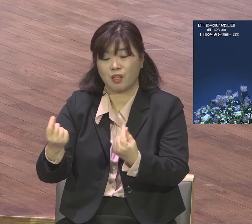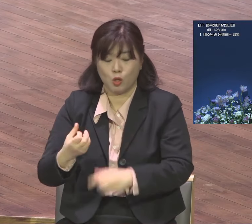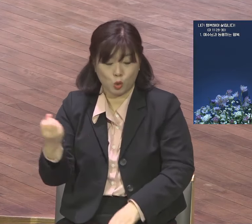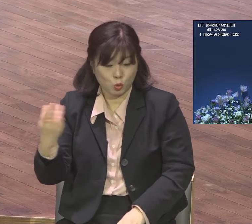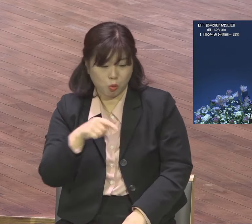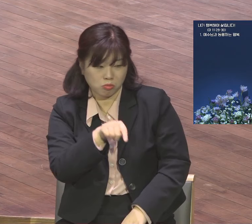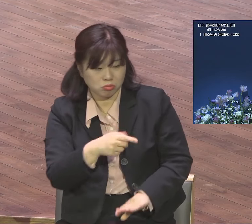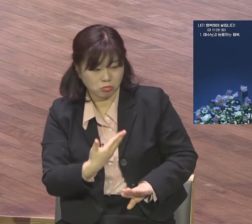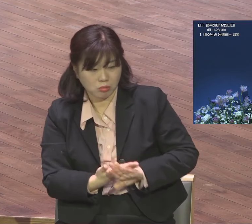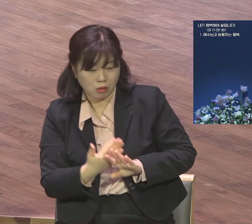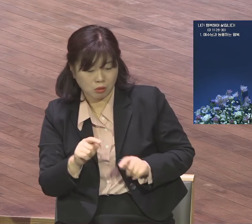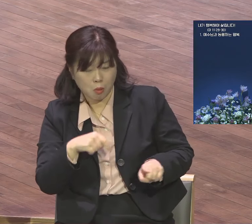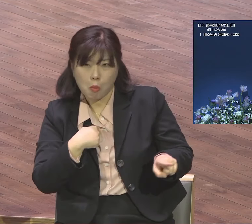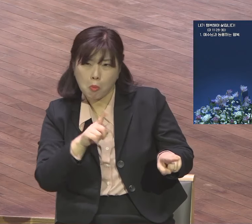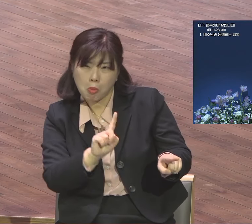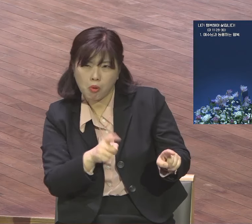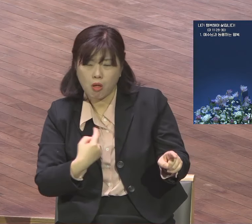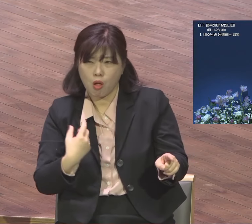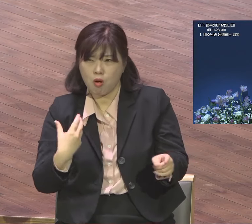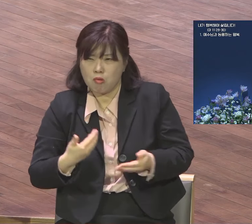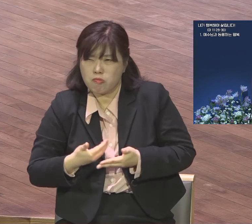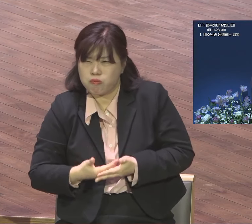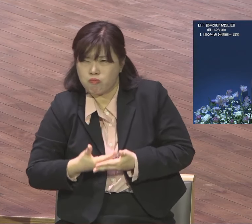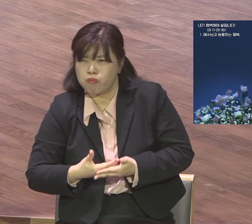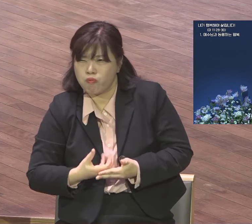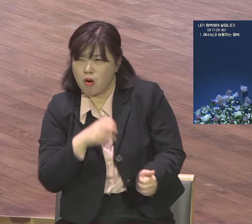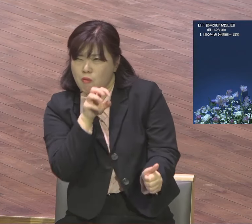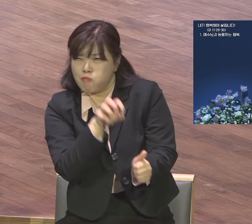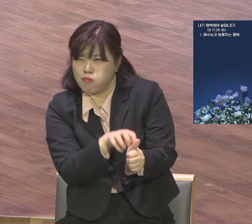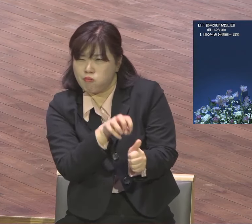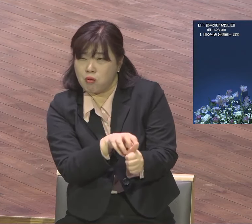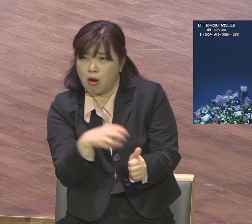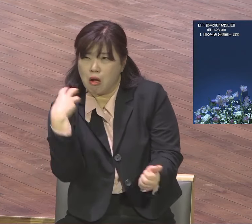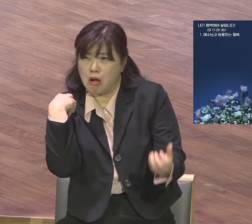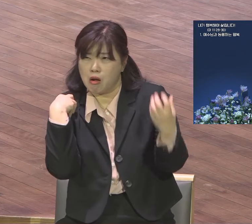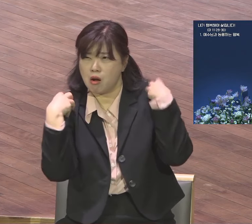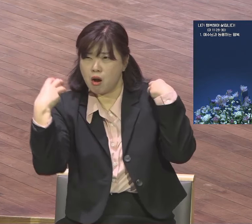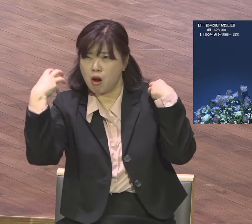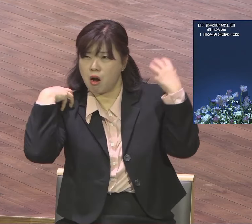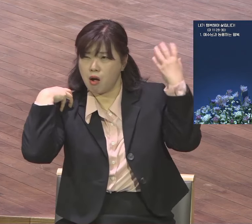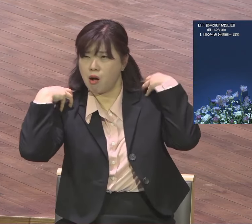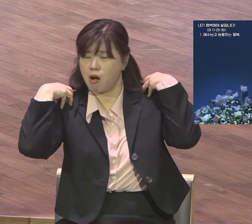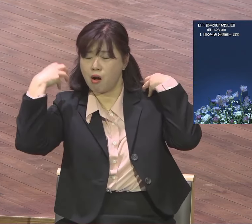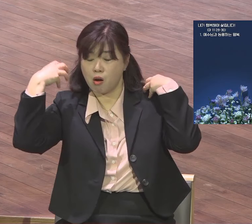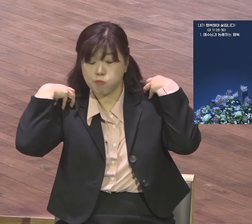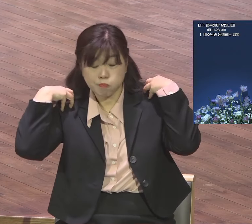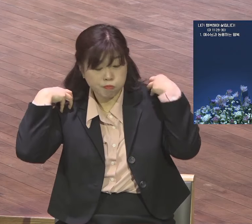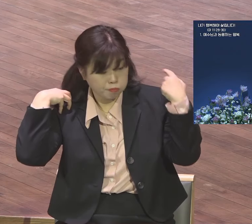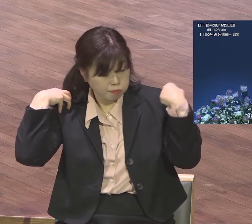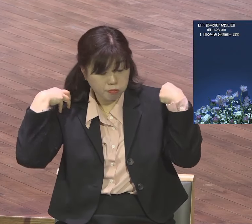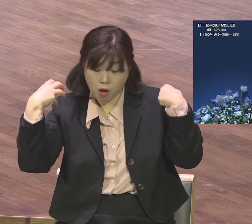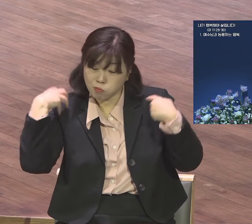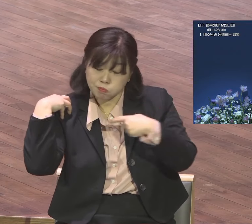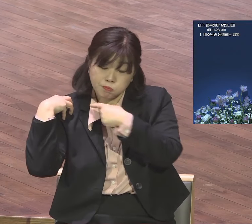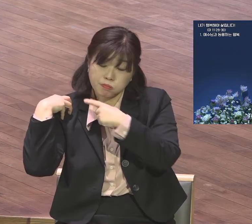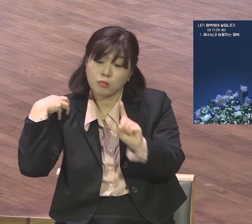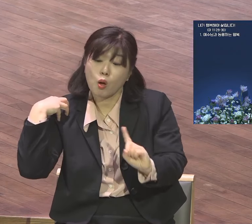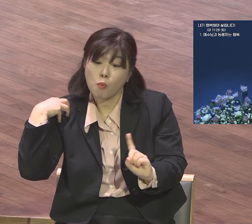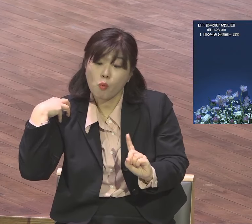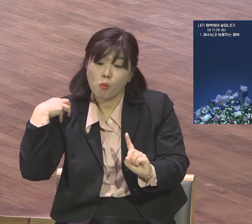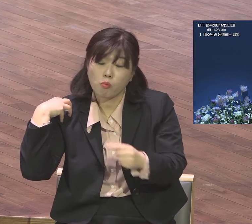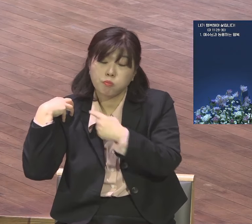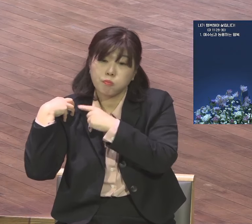자들을 가리킵니다. 그렇다면 그 짐이 무슨 짐이고 어떻게 지워진 것일까요?